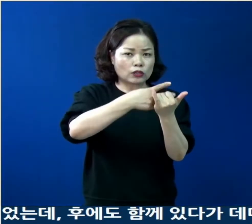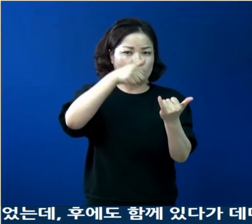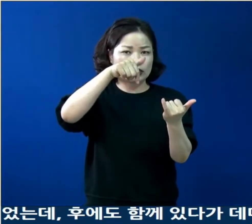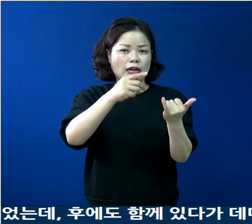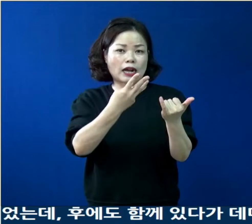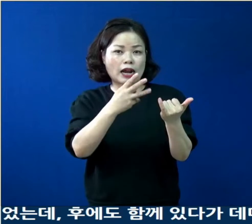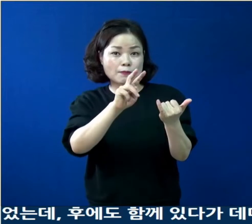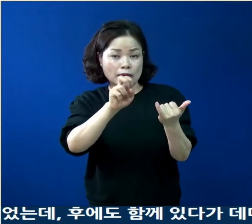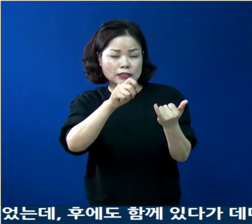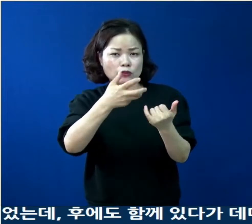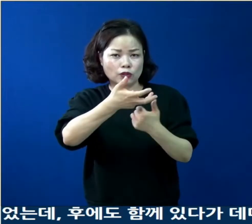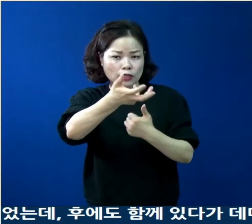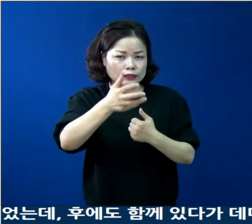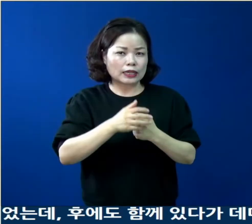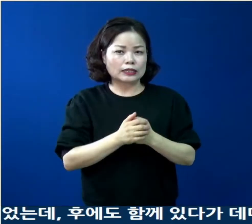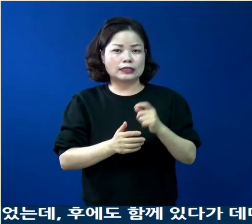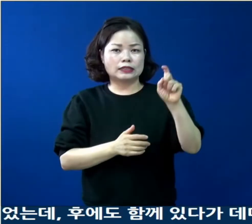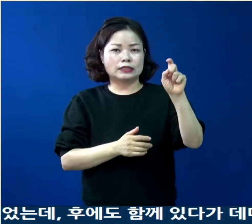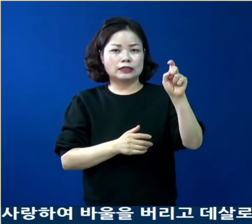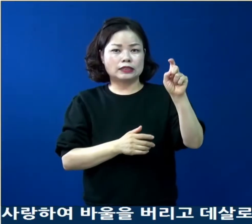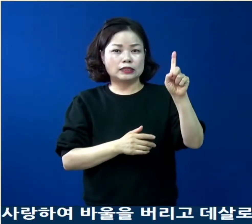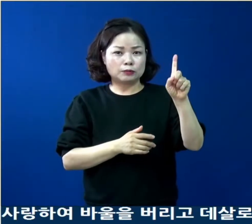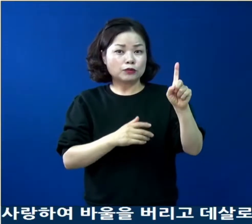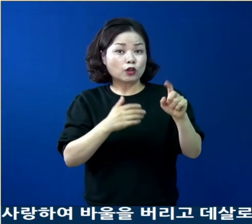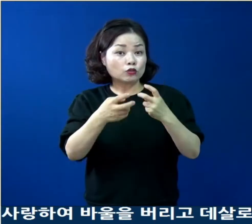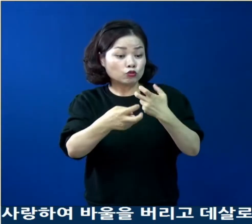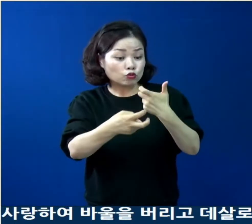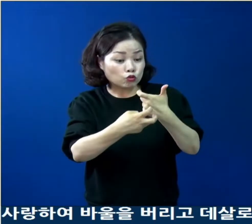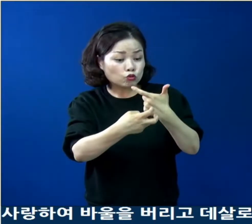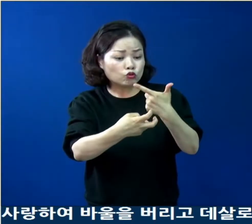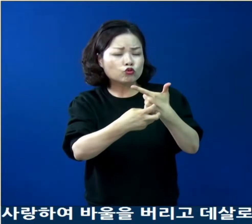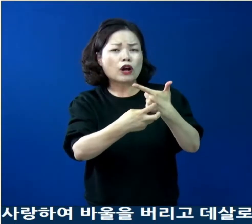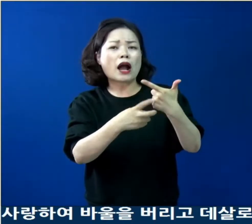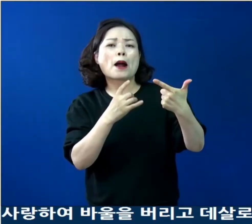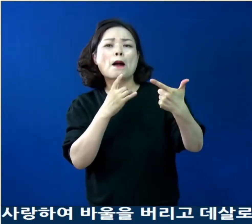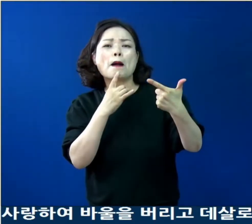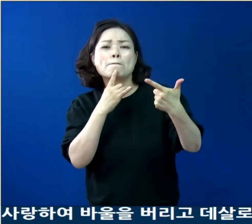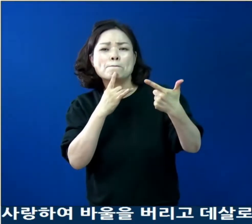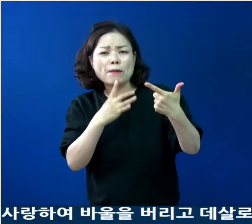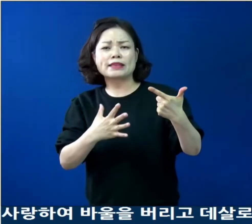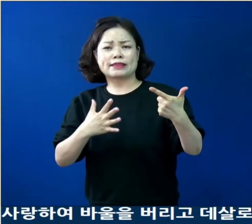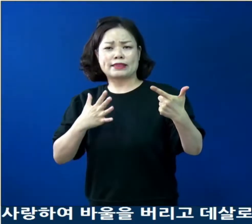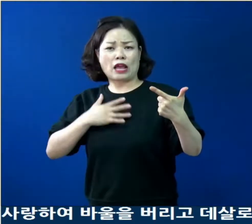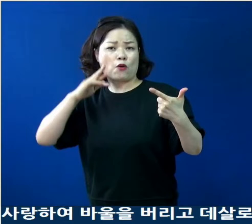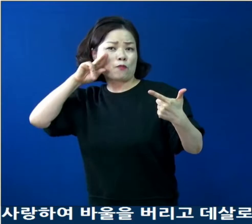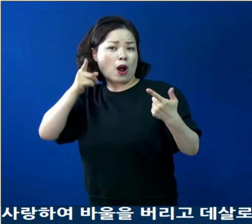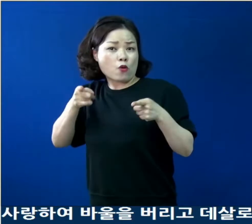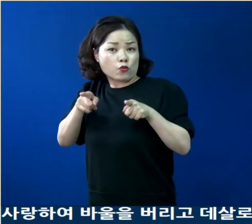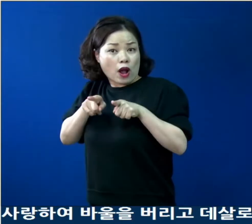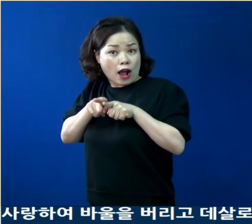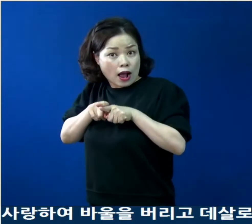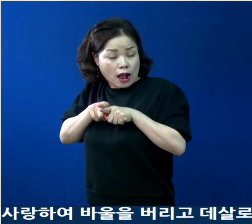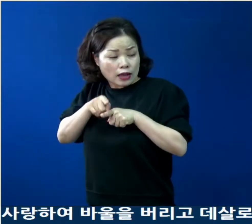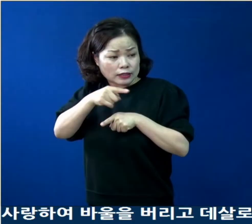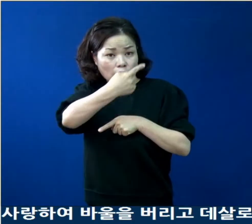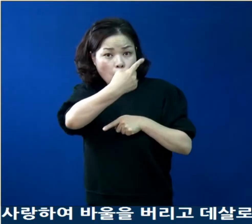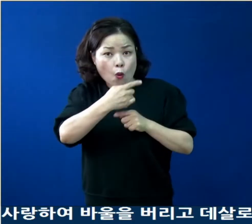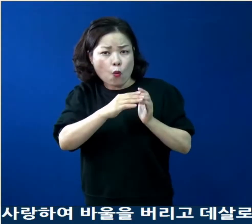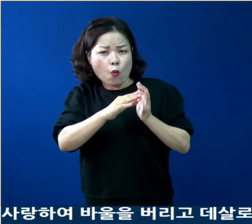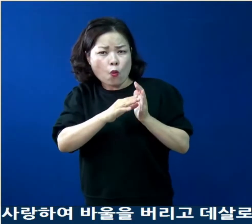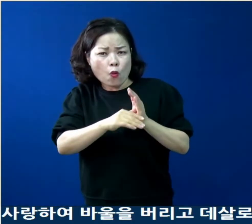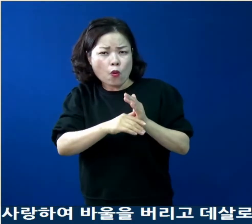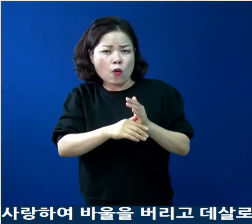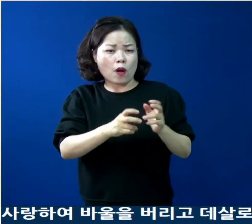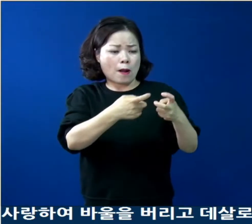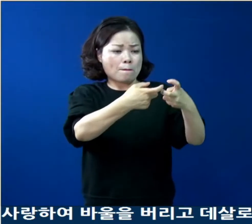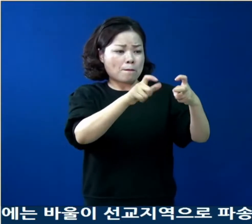10절 11절 같이 읽겠습니다. 누가만 나와 함께 있느니라. 네가 올 때